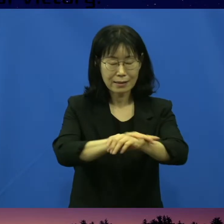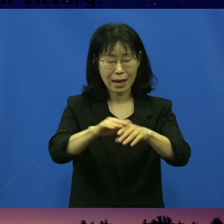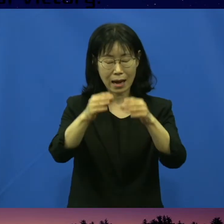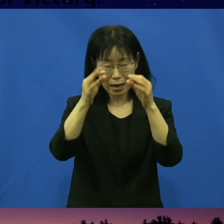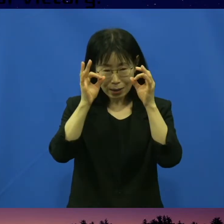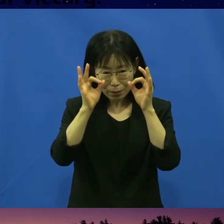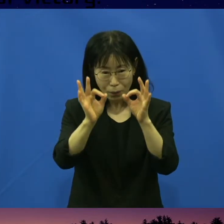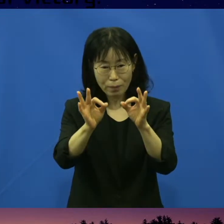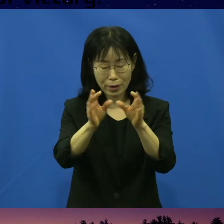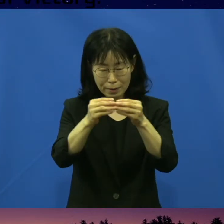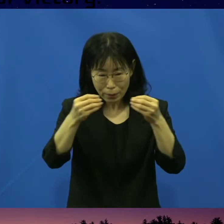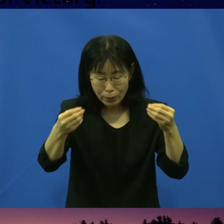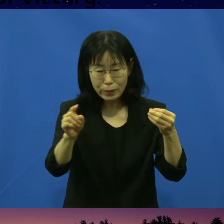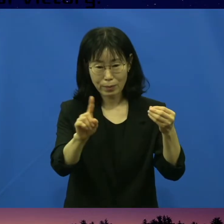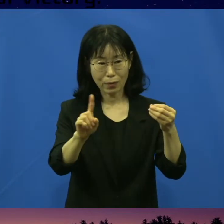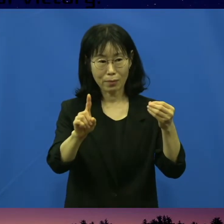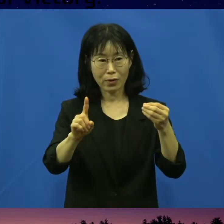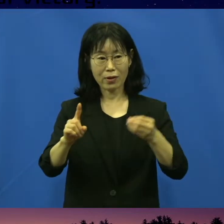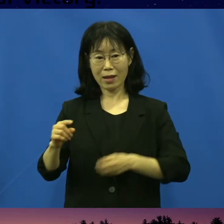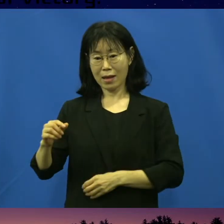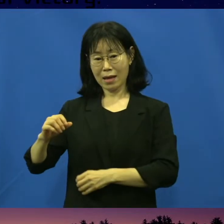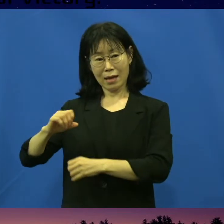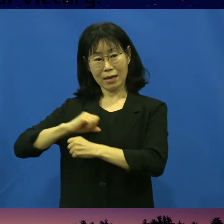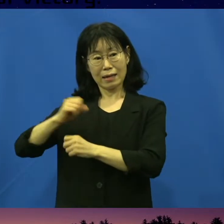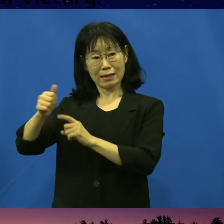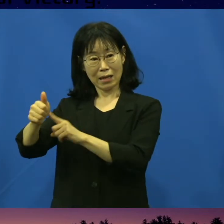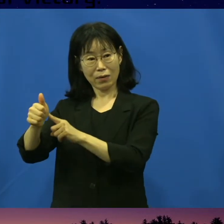아직 그는 아람의 장관으로 있는 거예요.